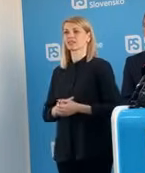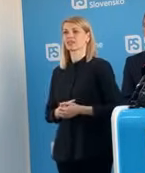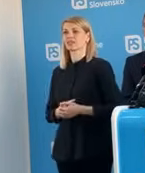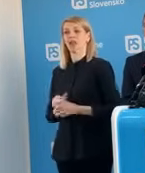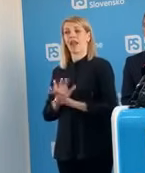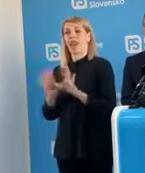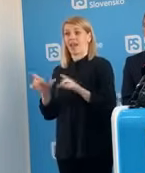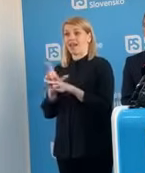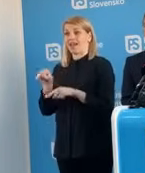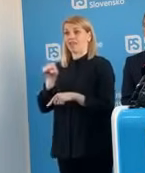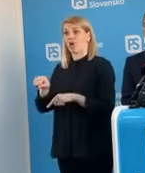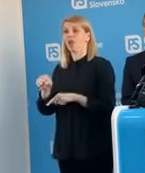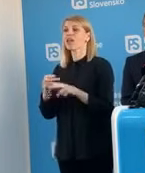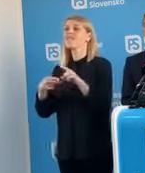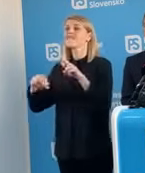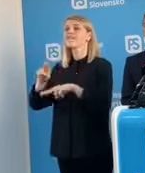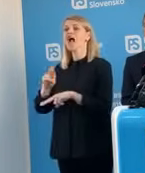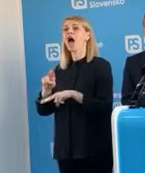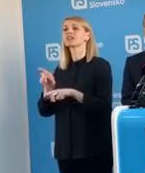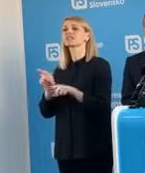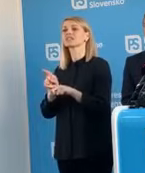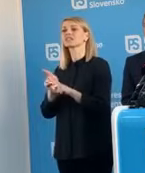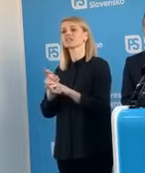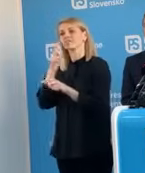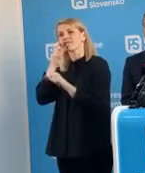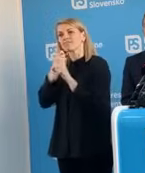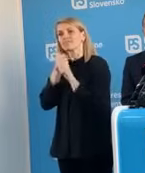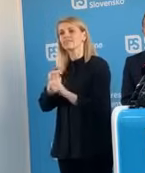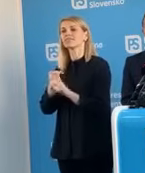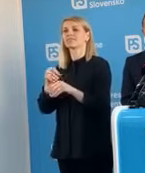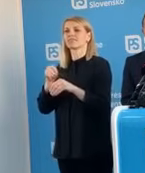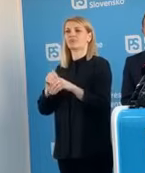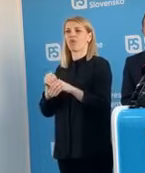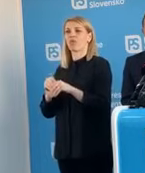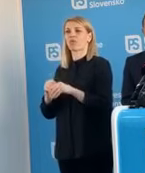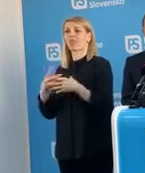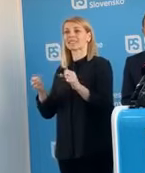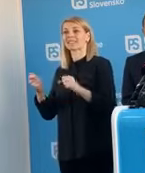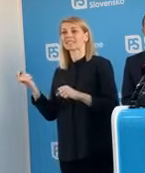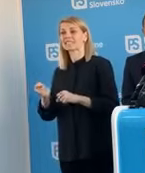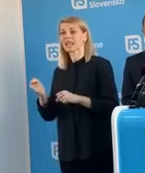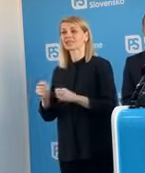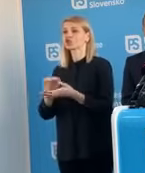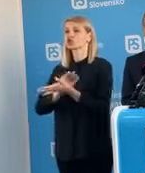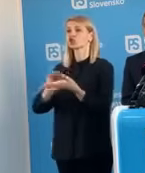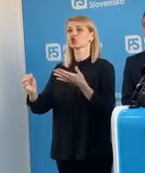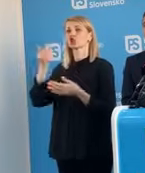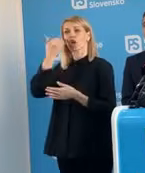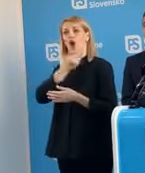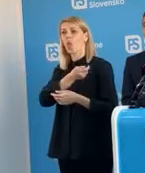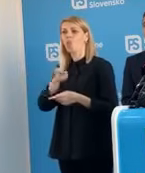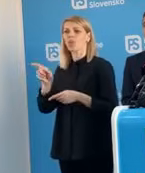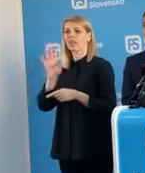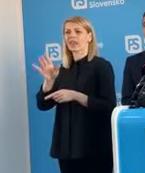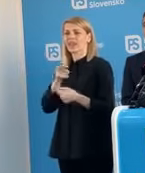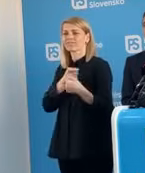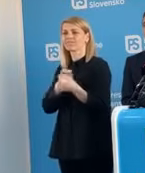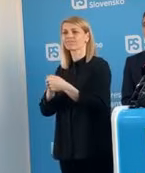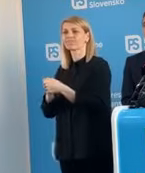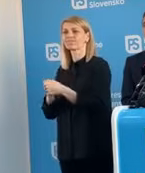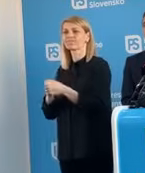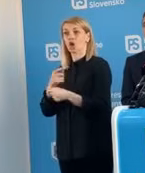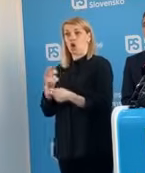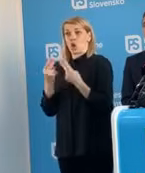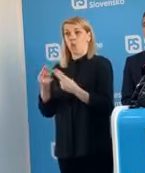Iba kvôli tomu, že jej viac záleží na beztrestnosti a amnestii svojich ľudí. Pre ňu je dôležitejšie zrušenie